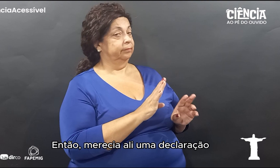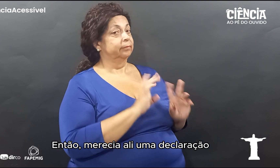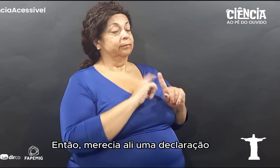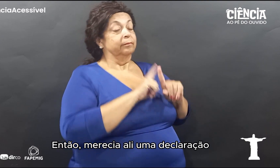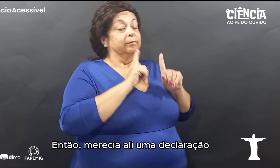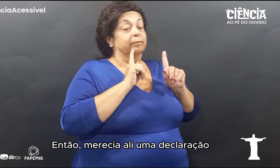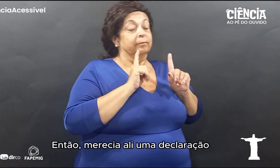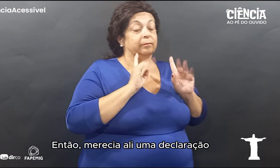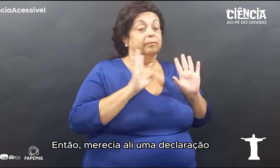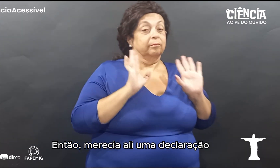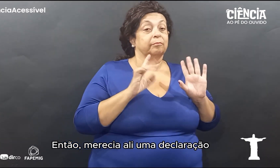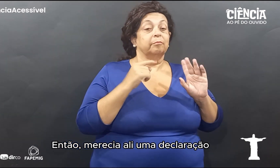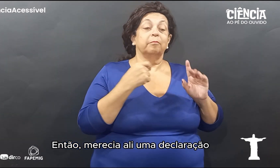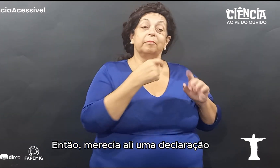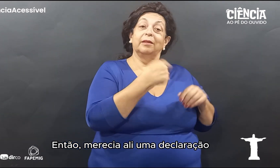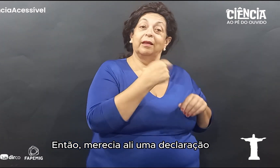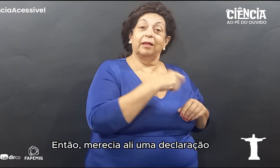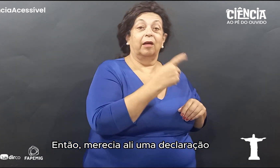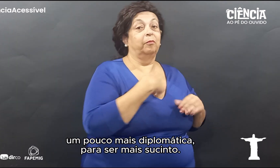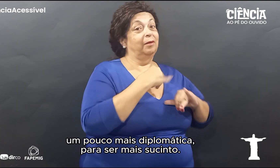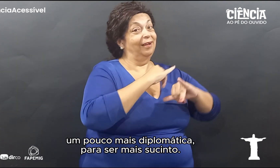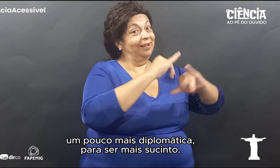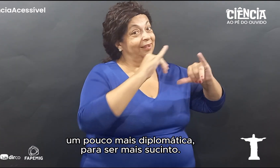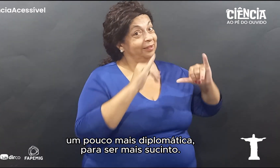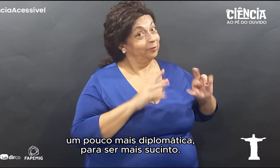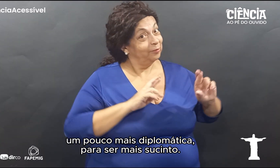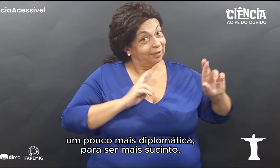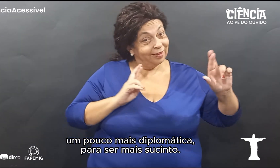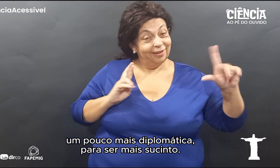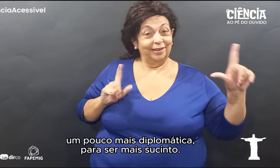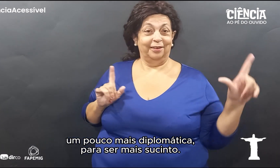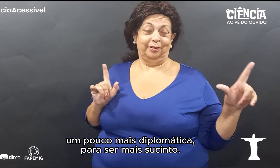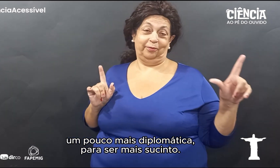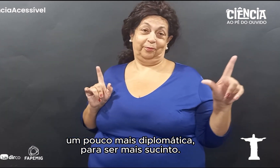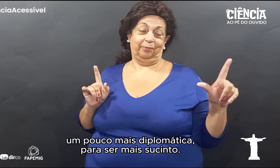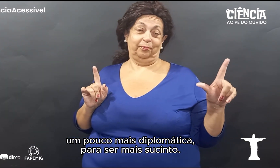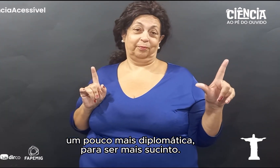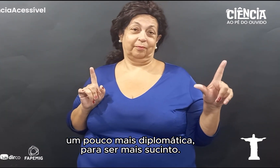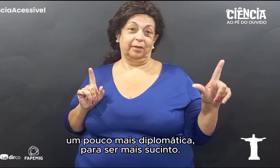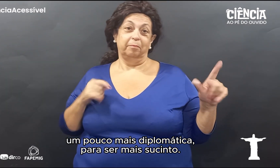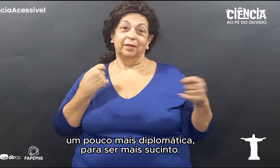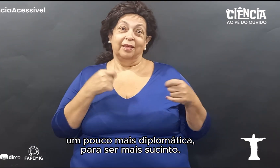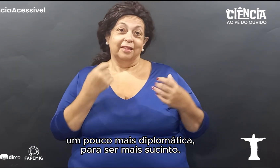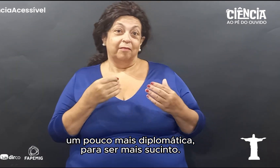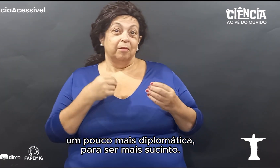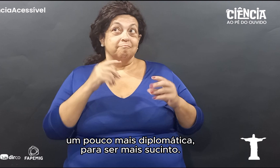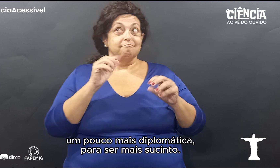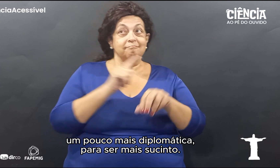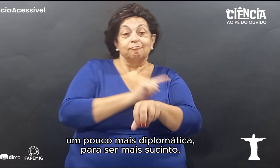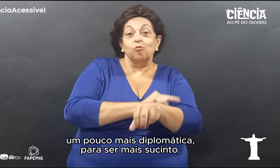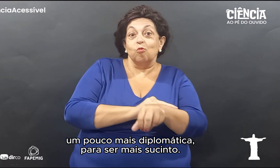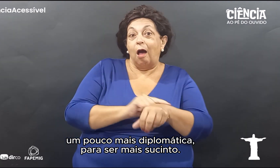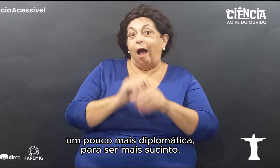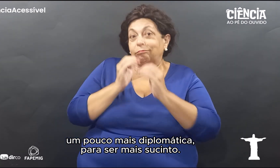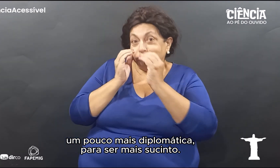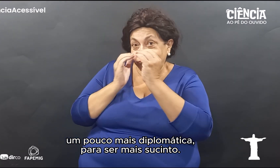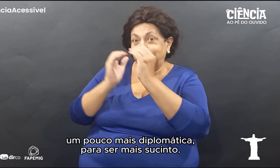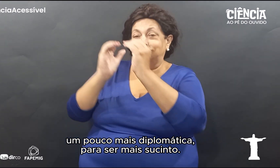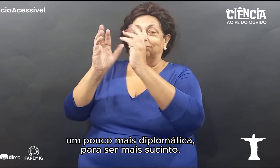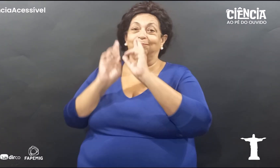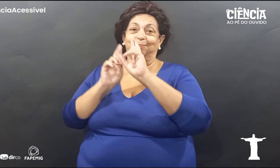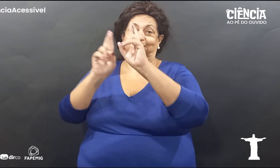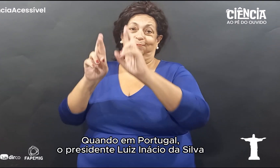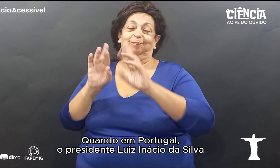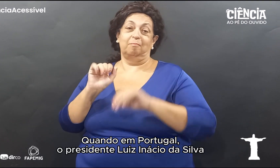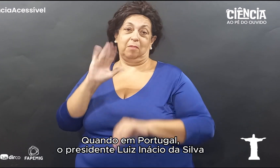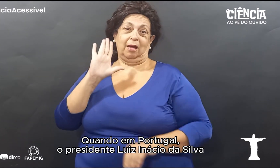Então, merecia ali uma declaração um pouco mais diplomática, para ser mais